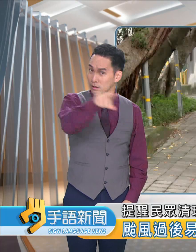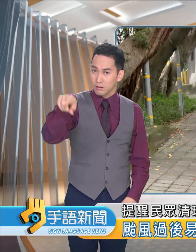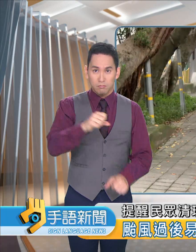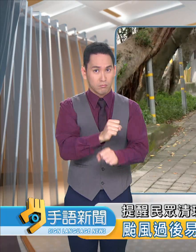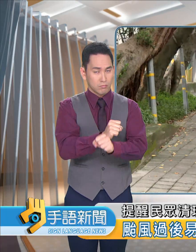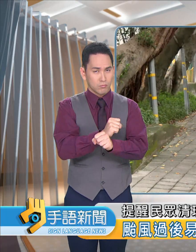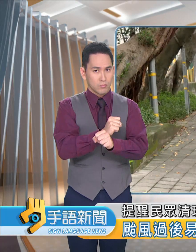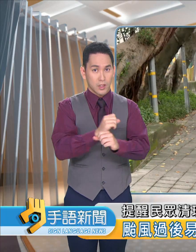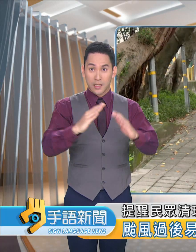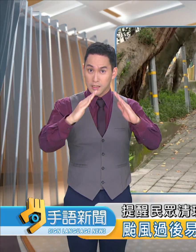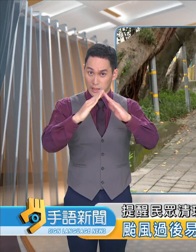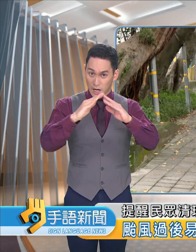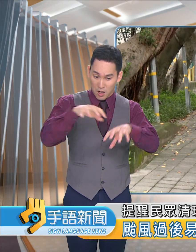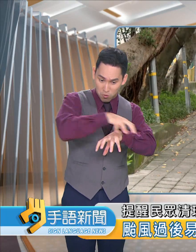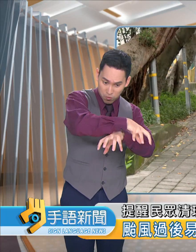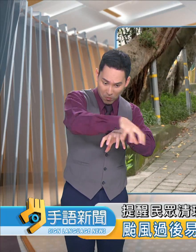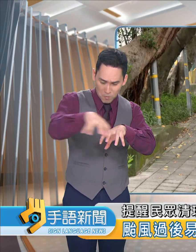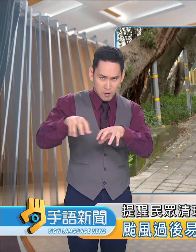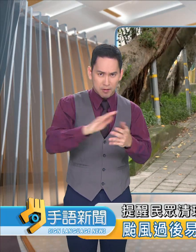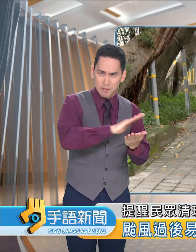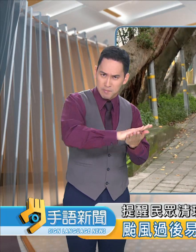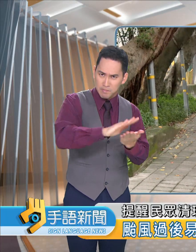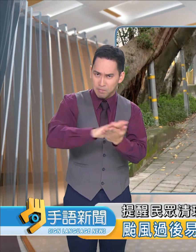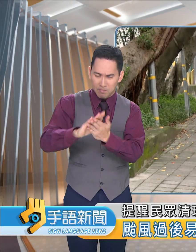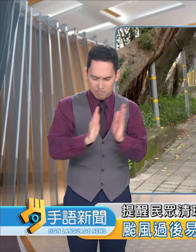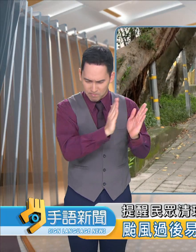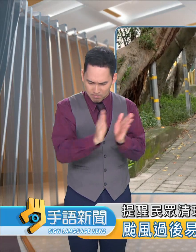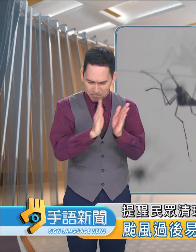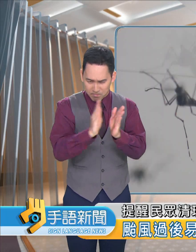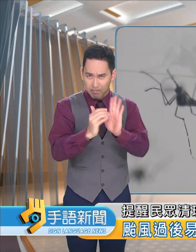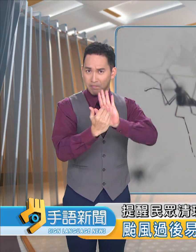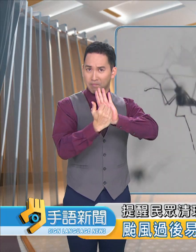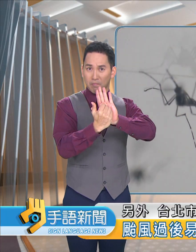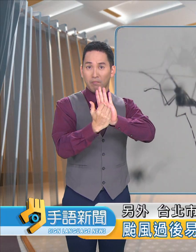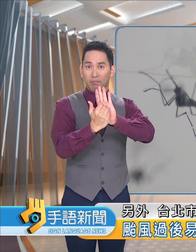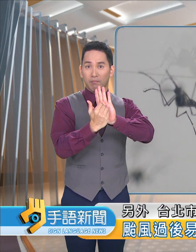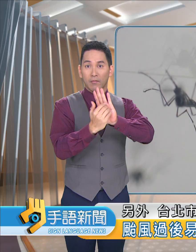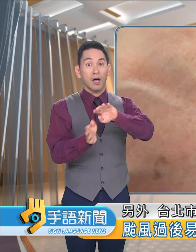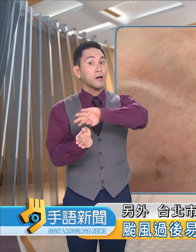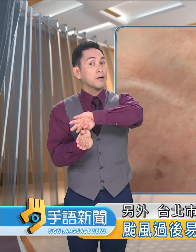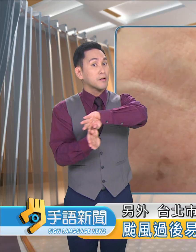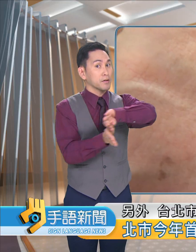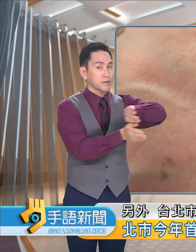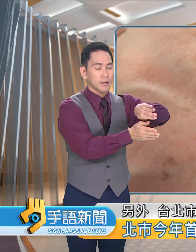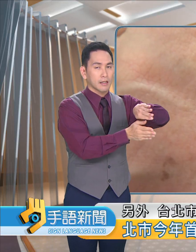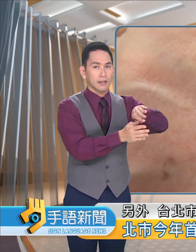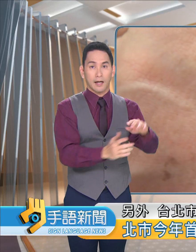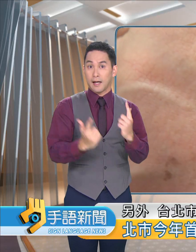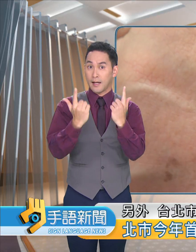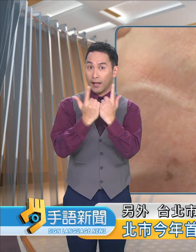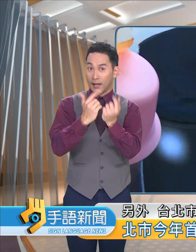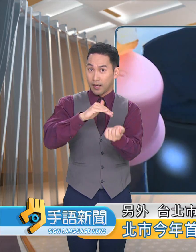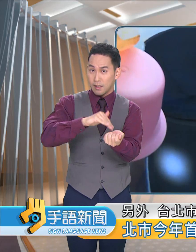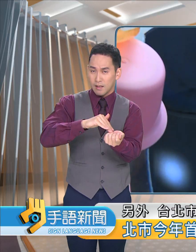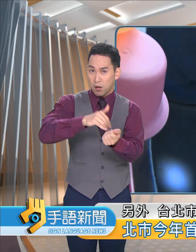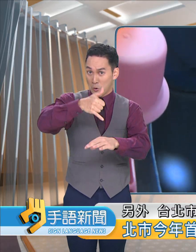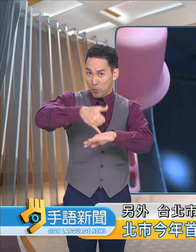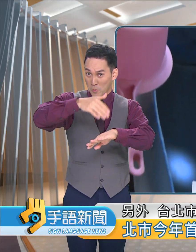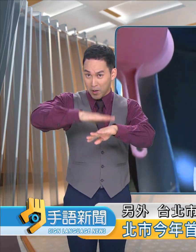清理家園做好防護 避免感染另外臺北市出現今年首